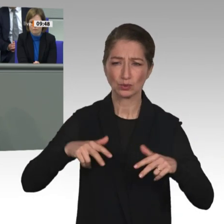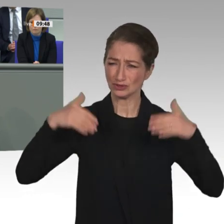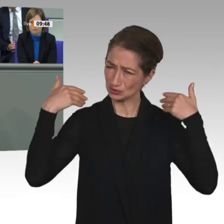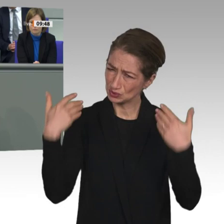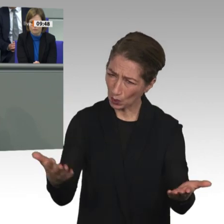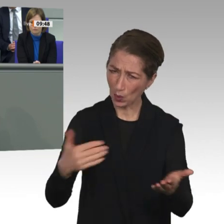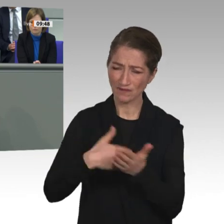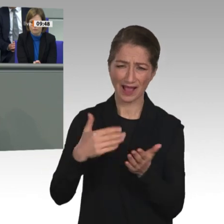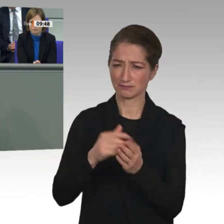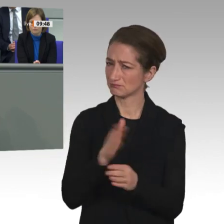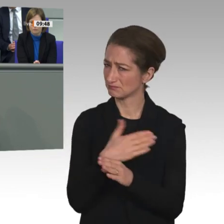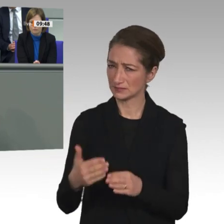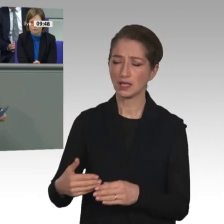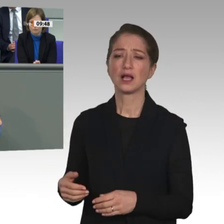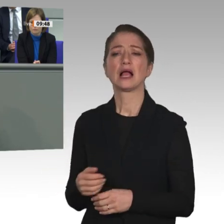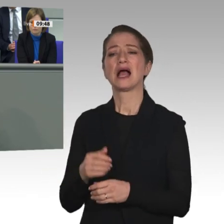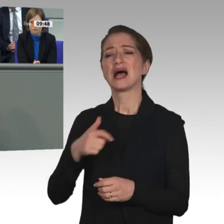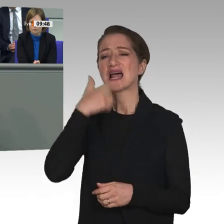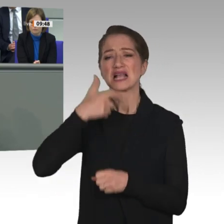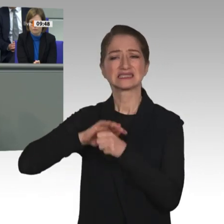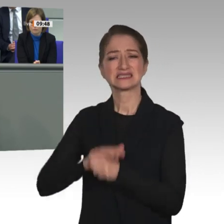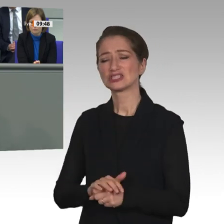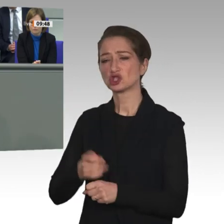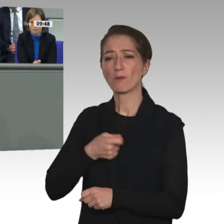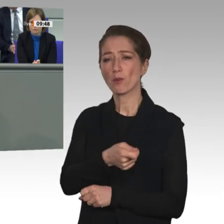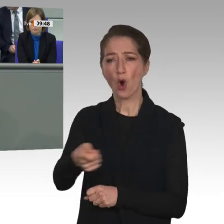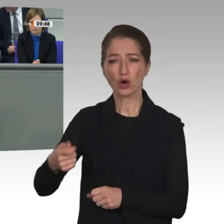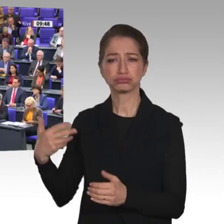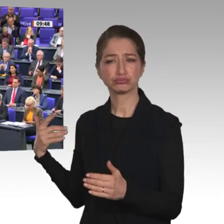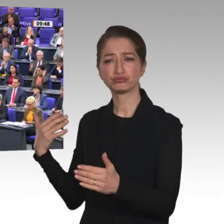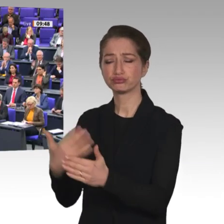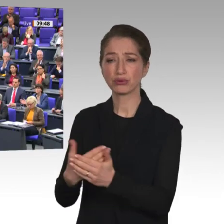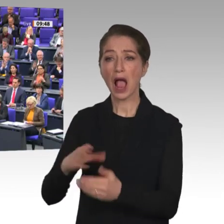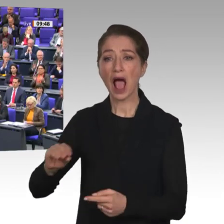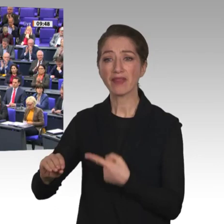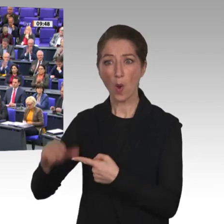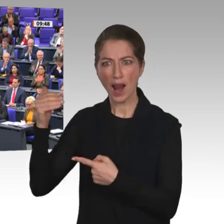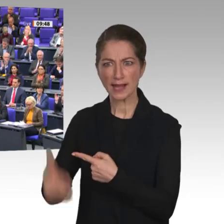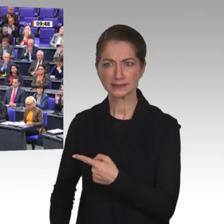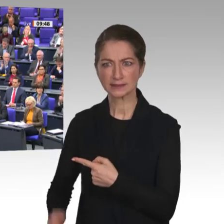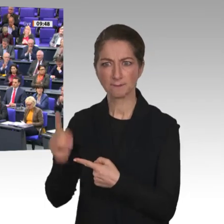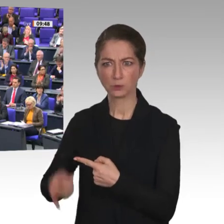der rassistischen Morde muss mit Hanau beendet sein. Herzlichen Dank.